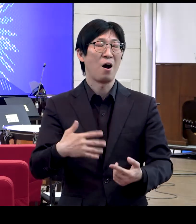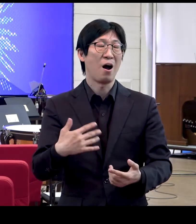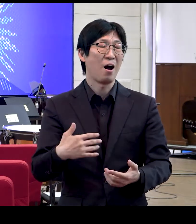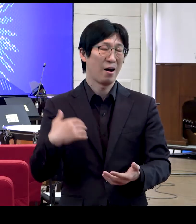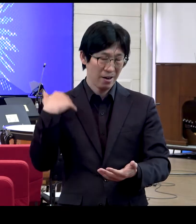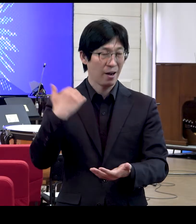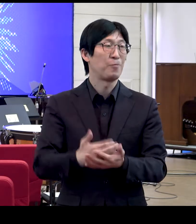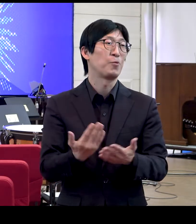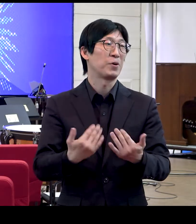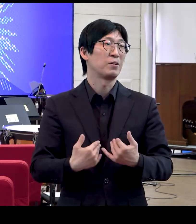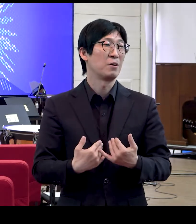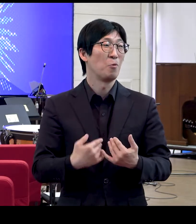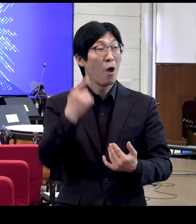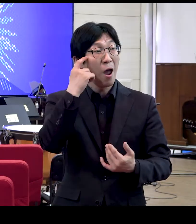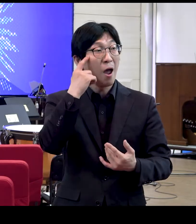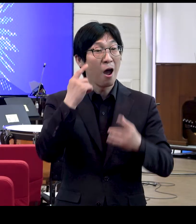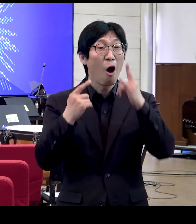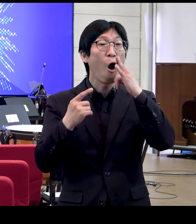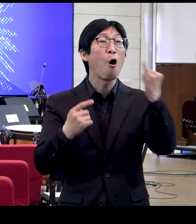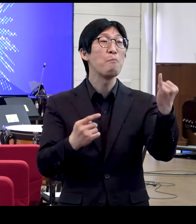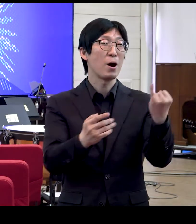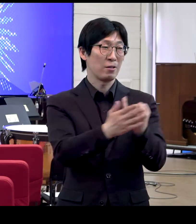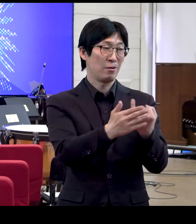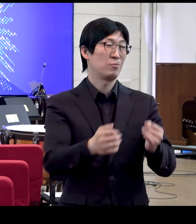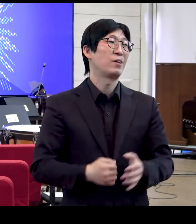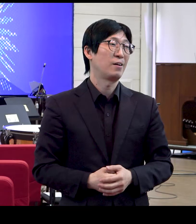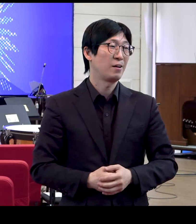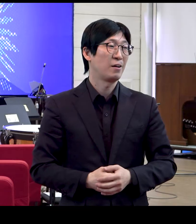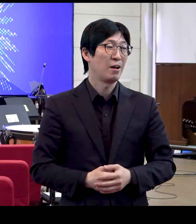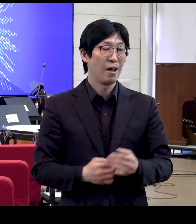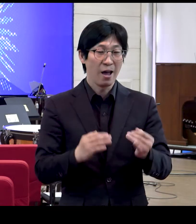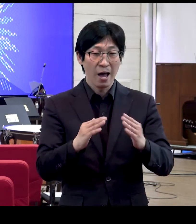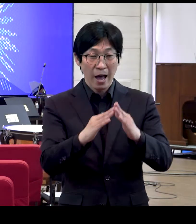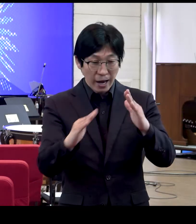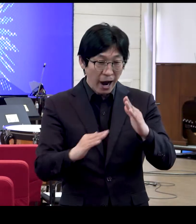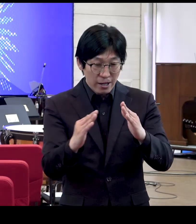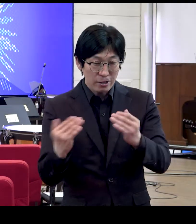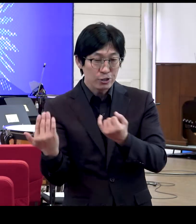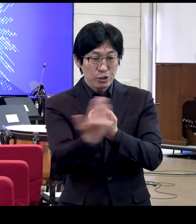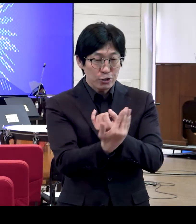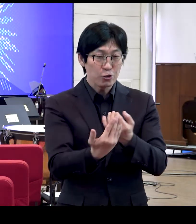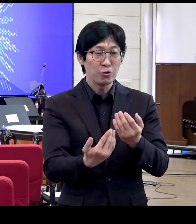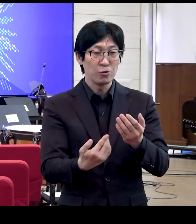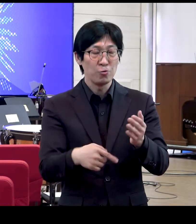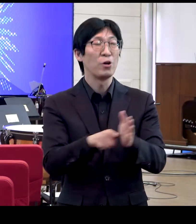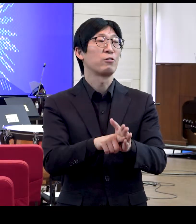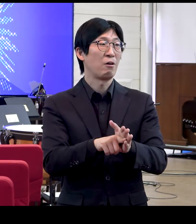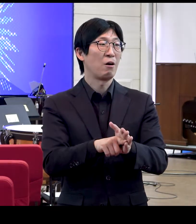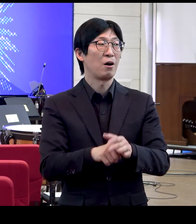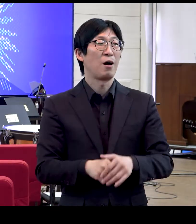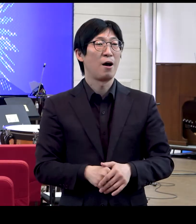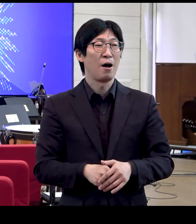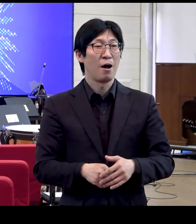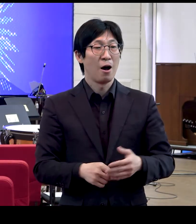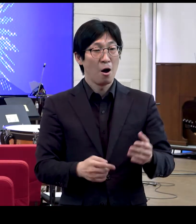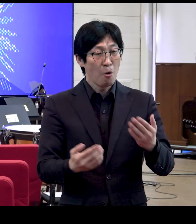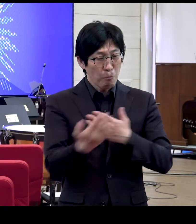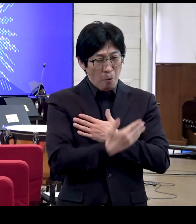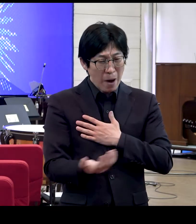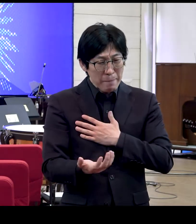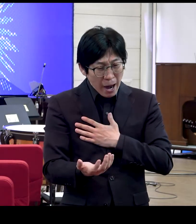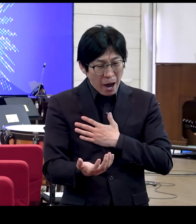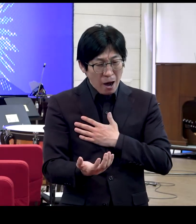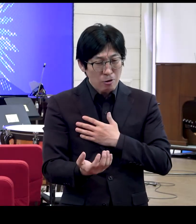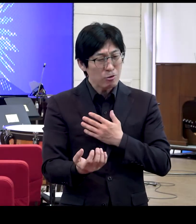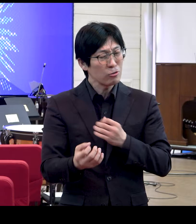어머니이기 때문에 자녀를 지켜야 하니까, 가정을 지켜야 하니까 아플 여유가 없어요. 아파할 여유가